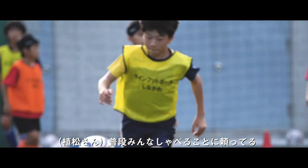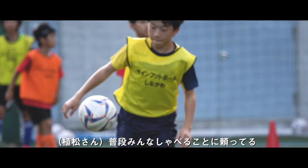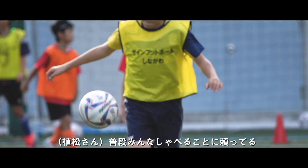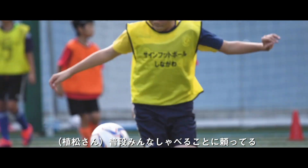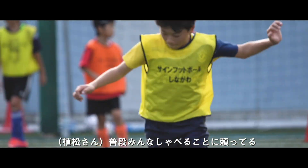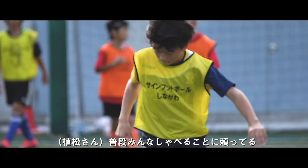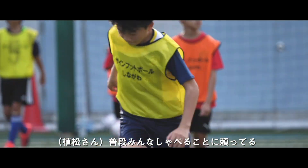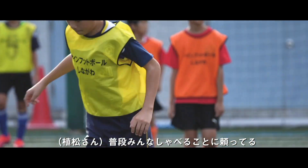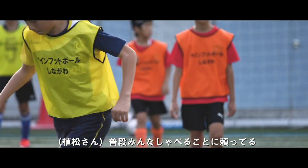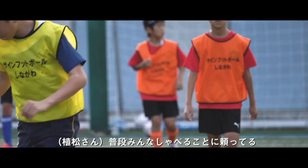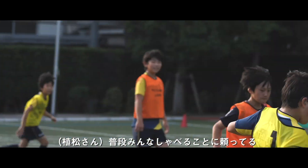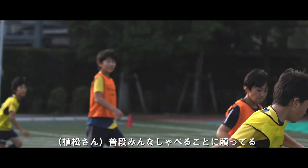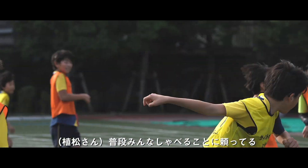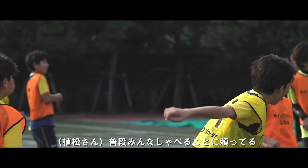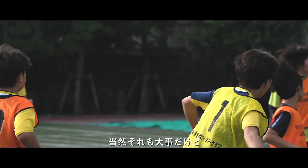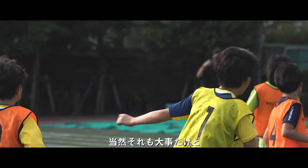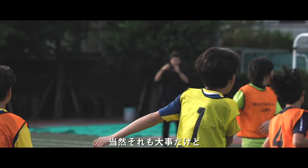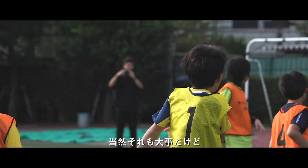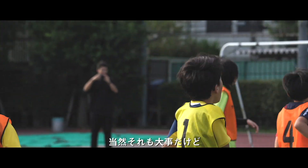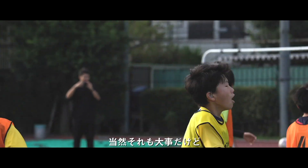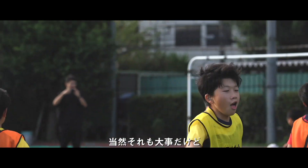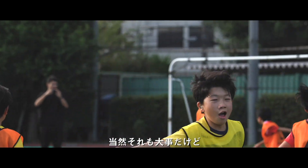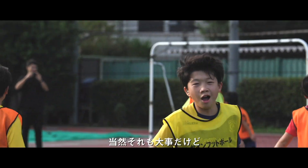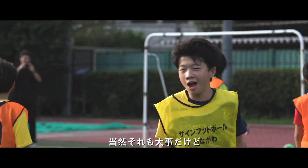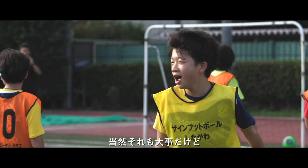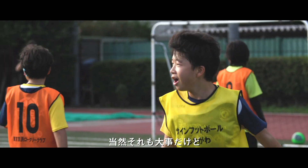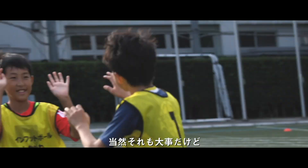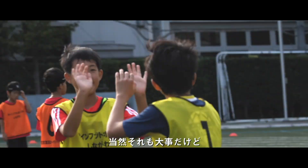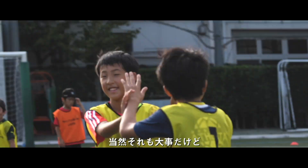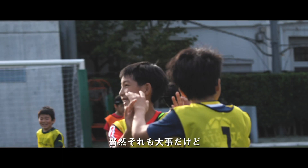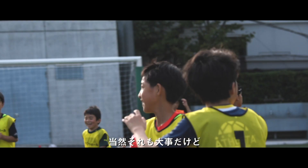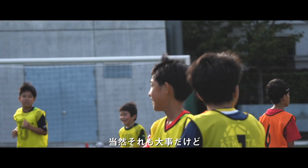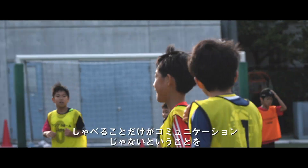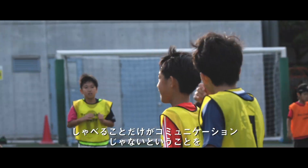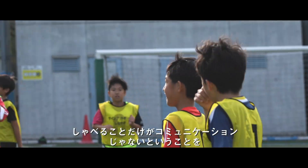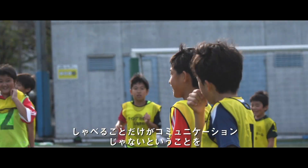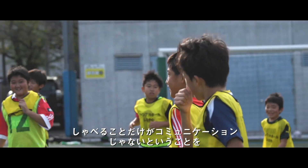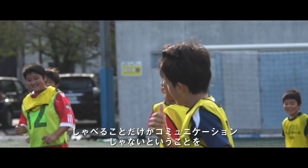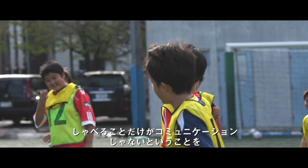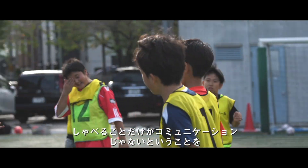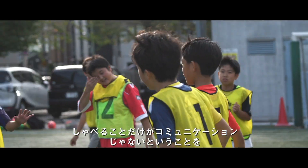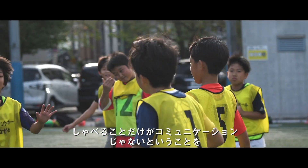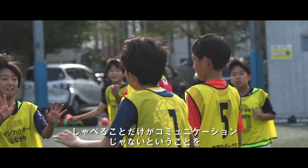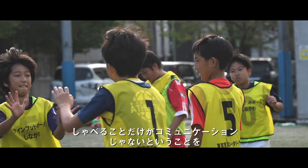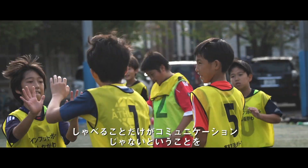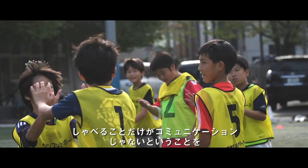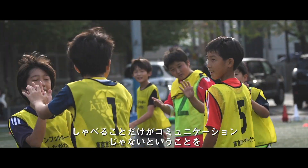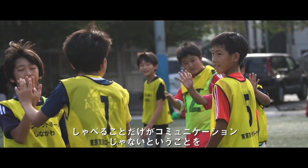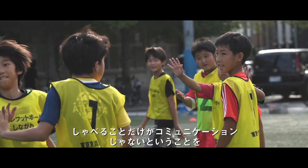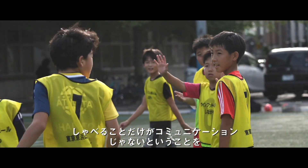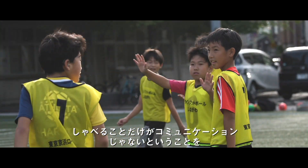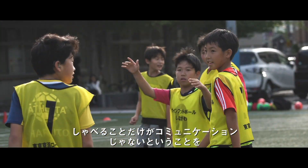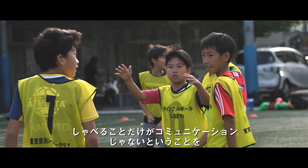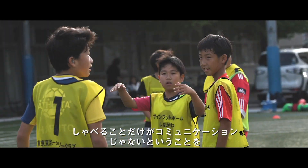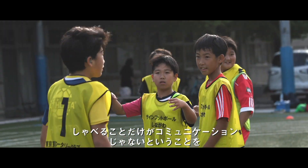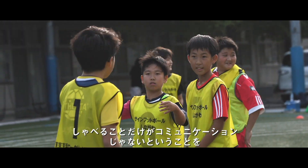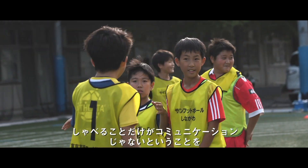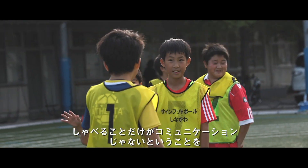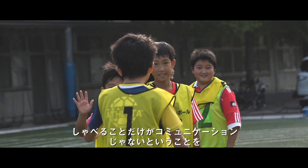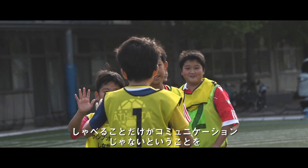喋ることに頼ってますけれども、喋ることも当然大事。だけど喋ることだけじゃないよねっていうのを皆さん今日は気づいてほしか